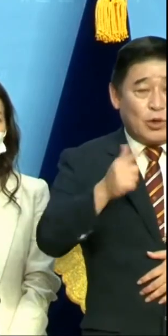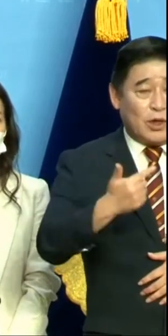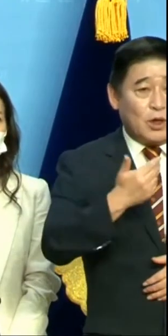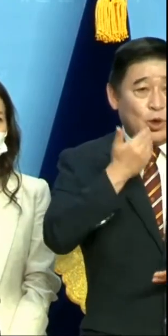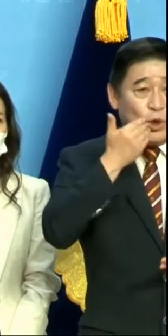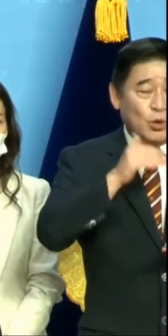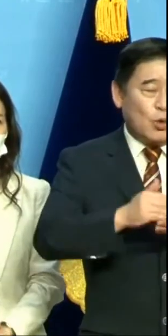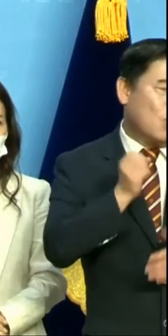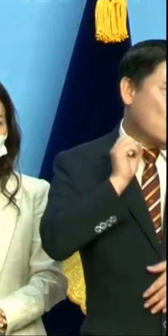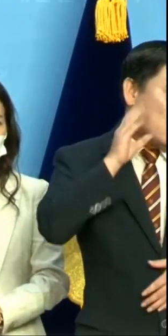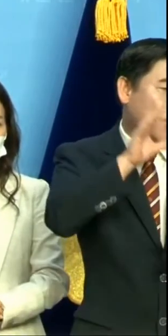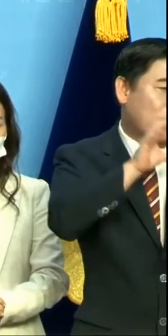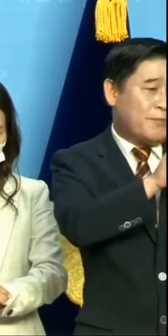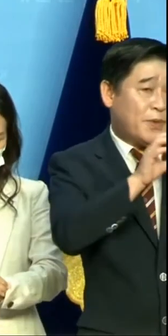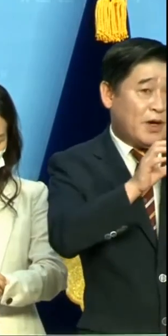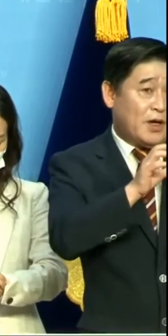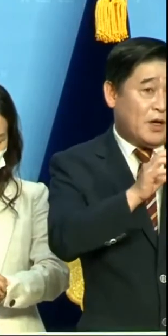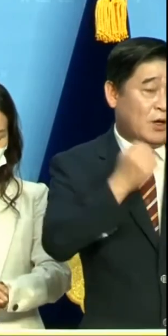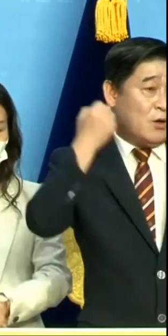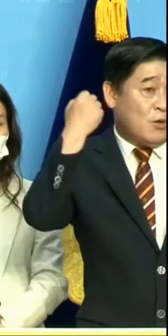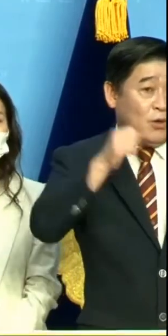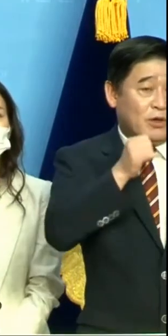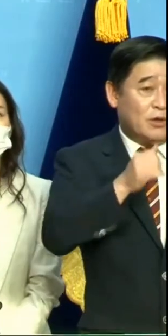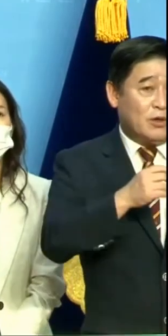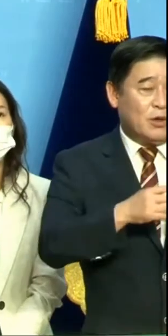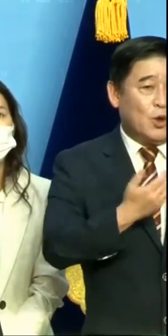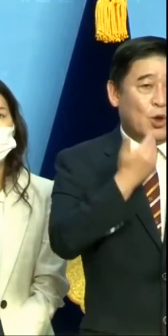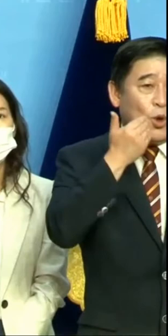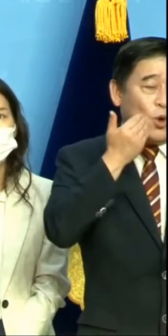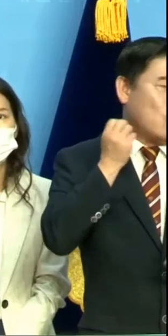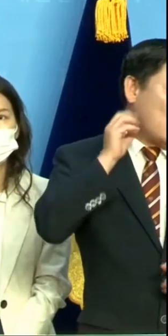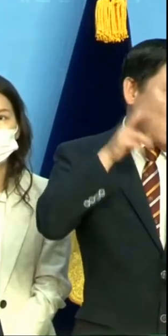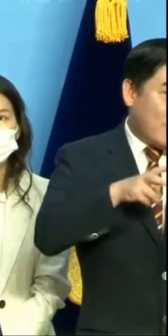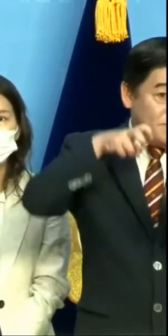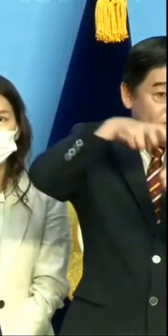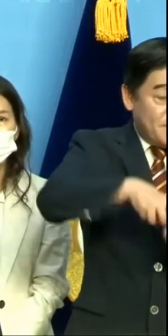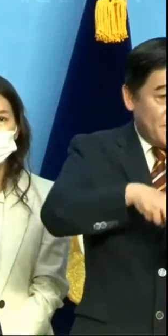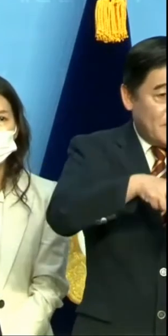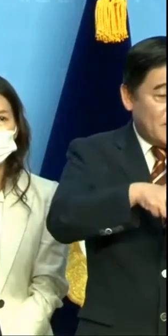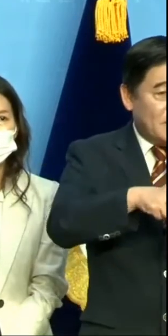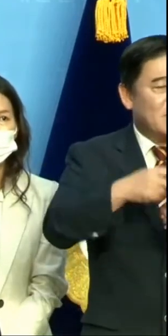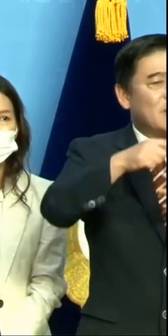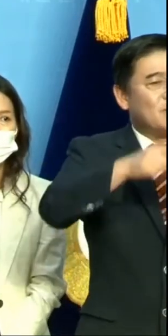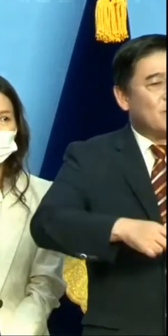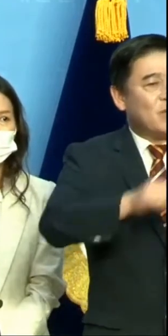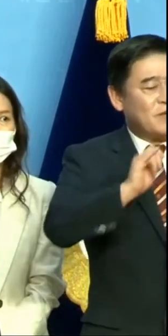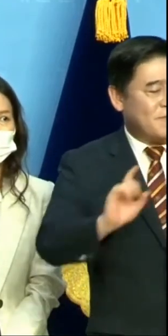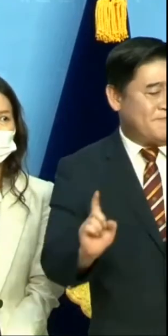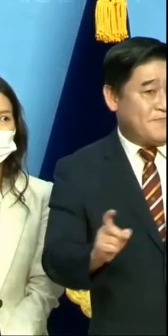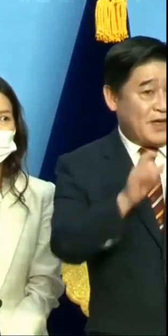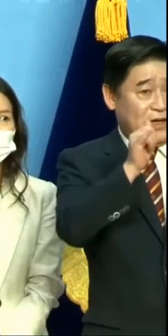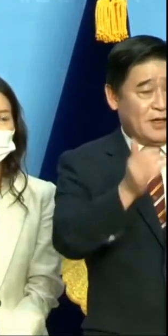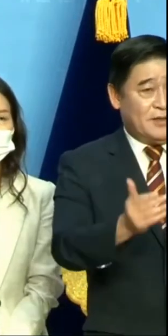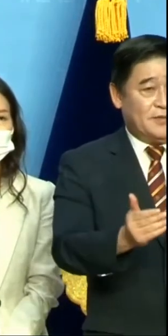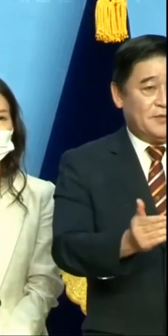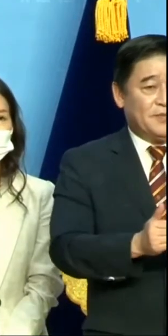공연은 물론 돌고래 위에 올라탄 체험활동 프로그램을 운영한다는 사실이 알려지며 논란이 일었습니다